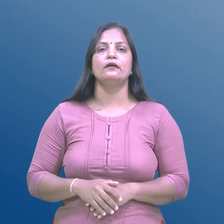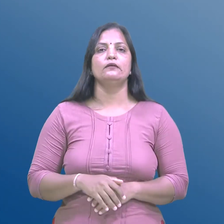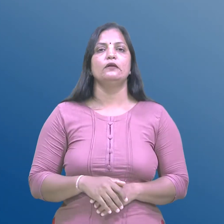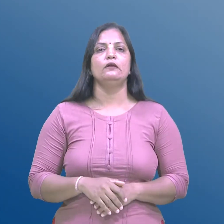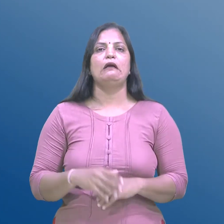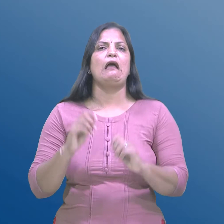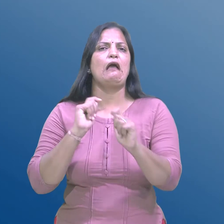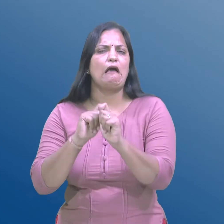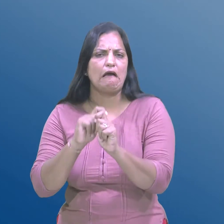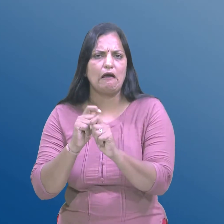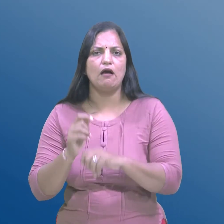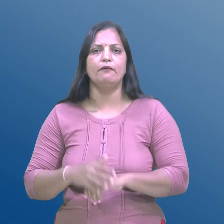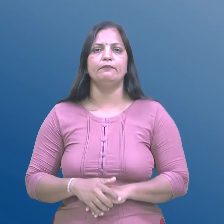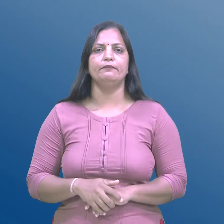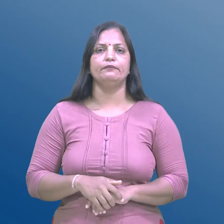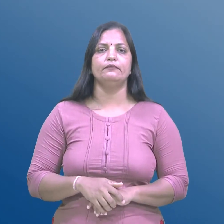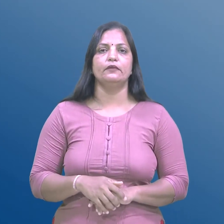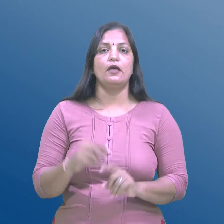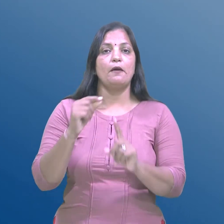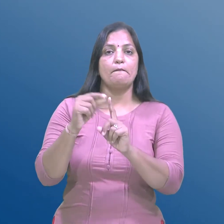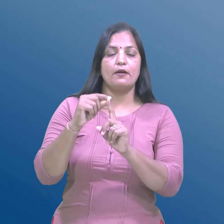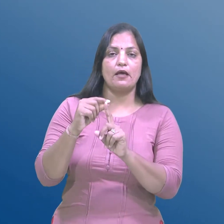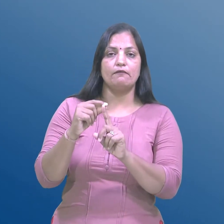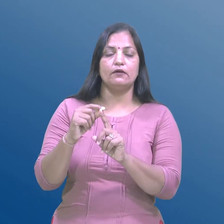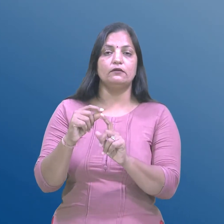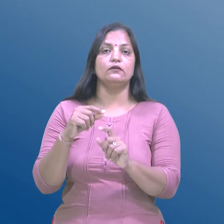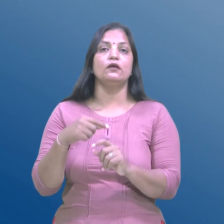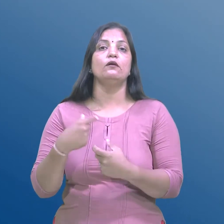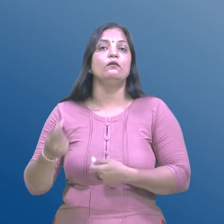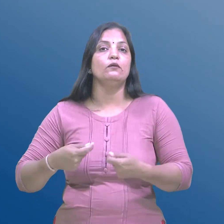પ્રવૃત્તિઓ, જાહેર સુવિધાઓ, ધાર્મિક, સાંસ્કૃતિક,